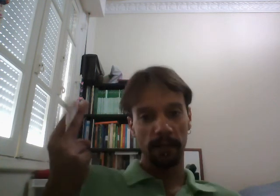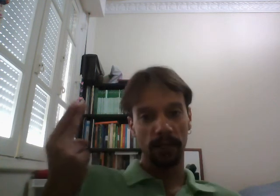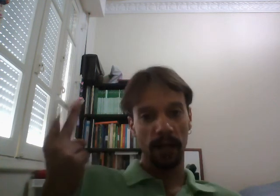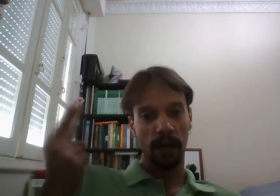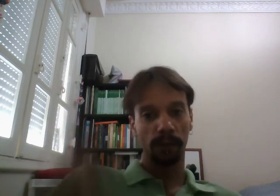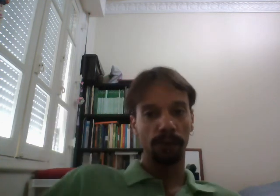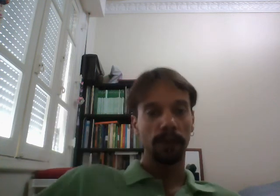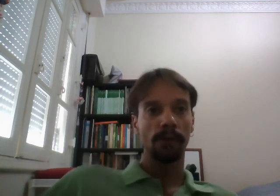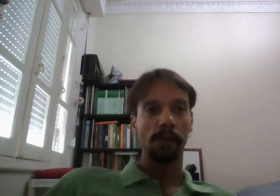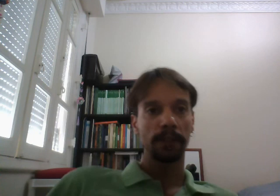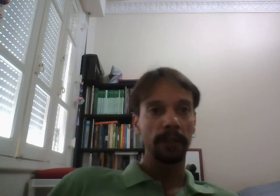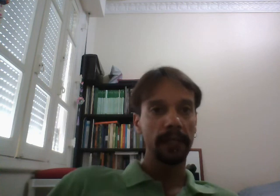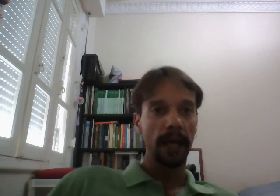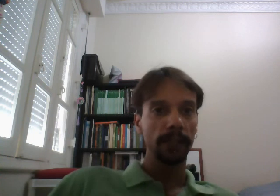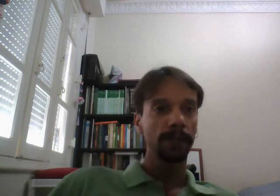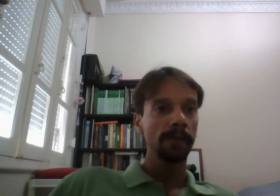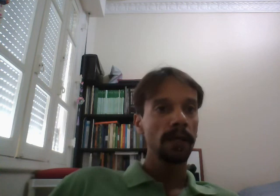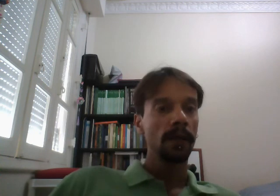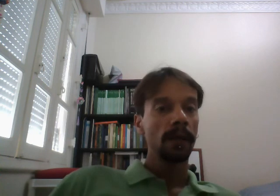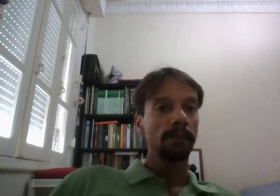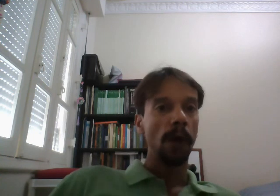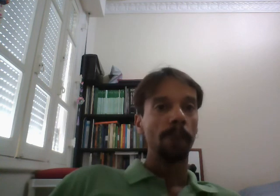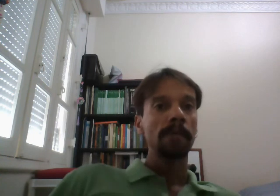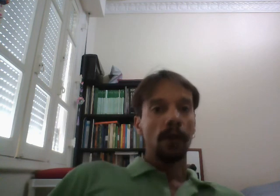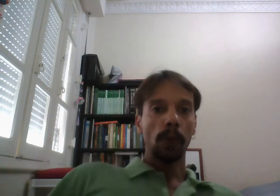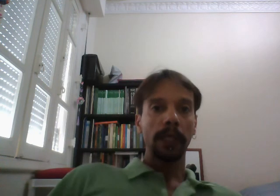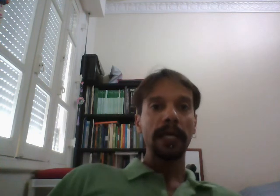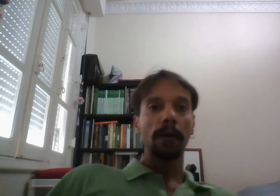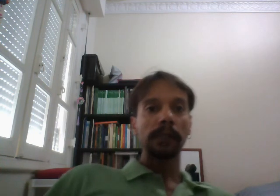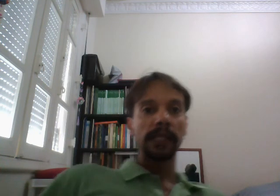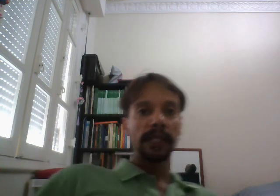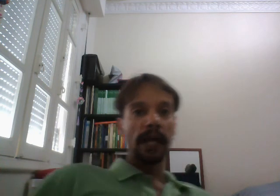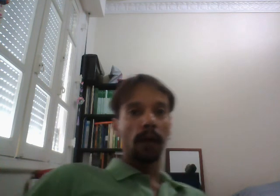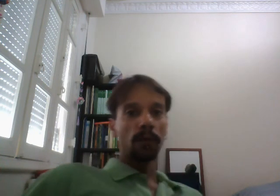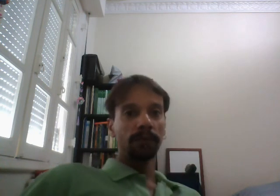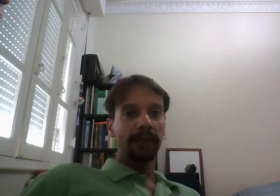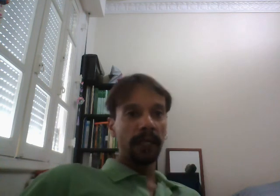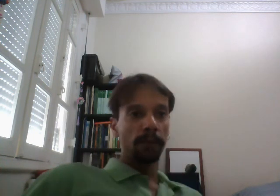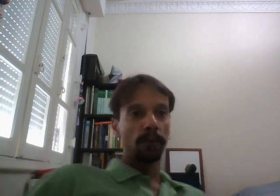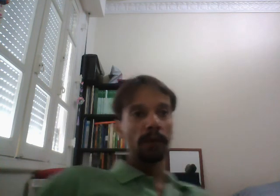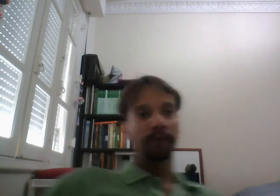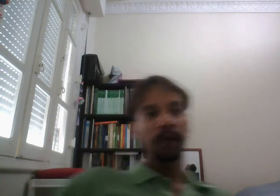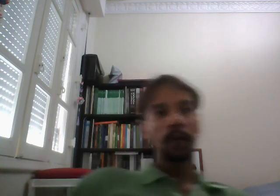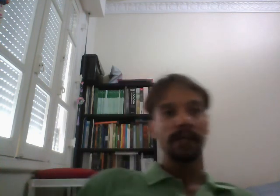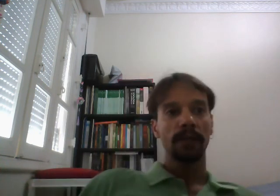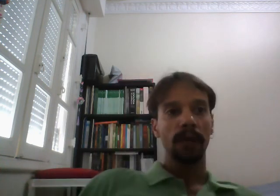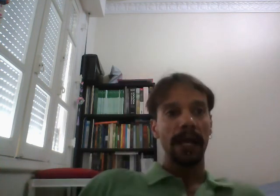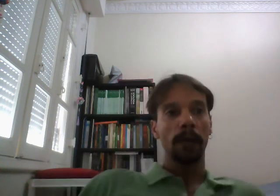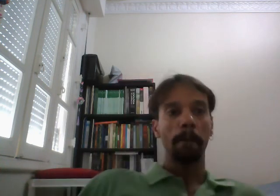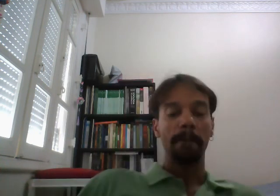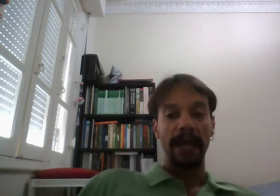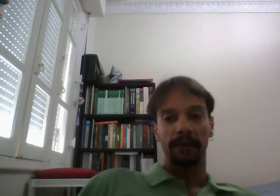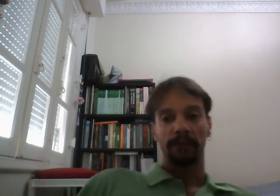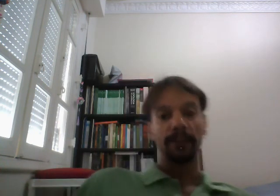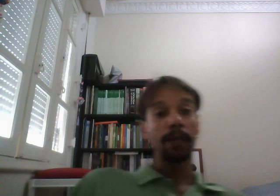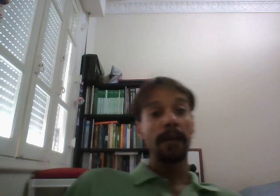sistema de autoincompatibilidade. Bom, o que acontecerá com o tempo com a frequência do alelo B? Veja